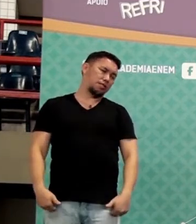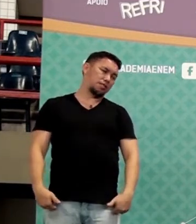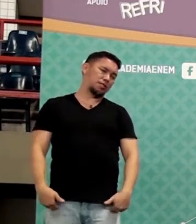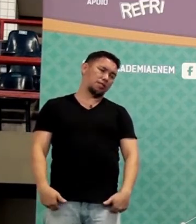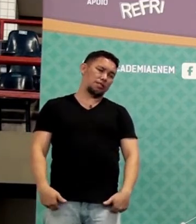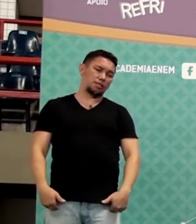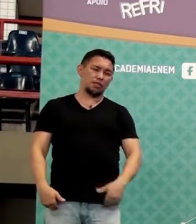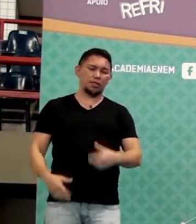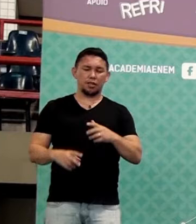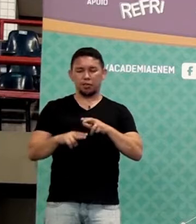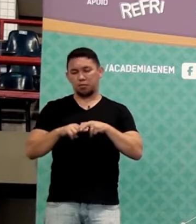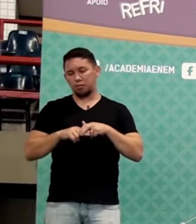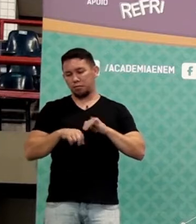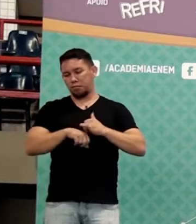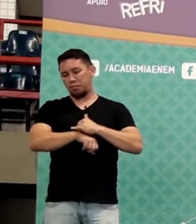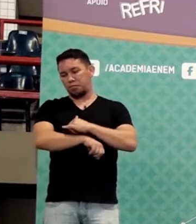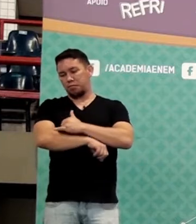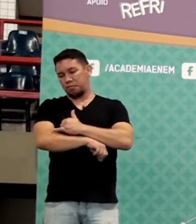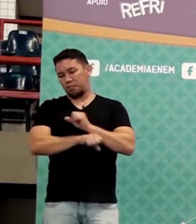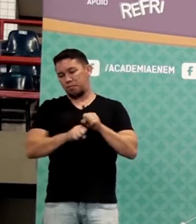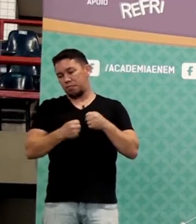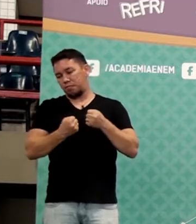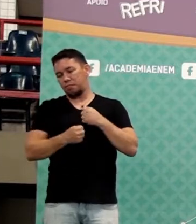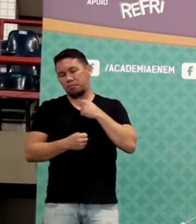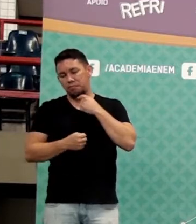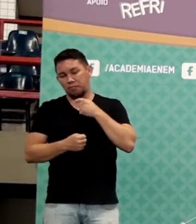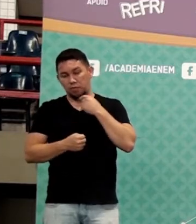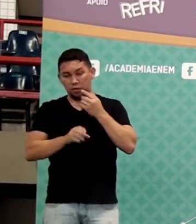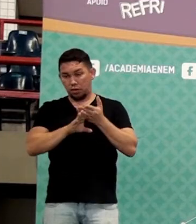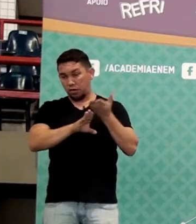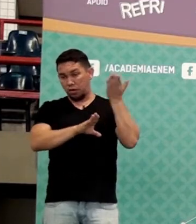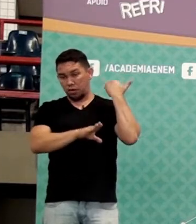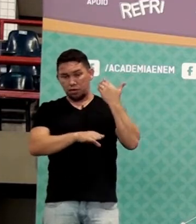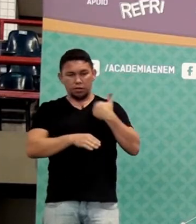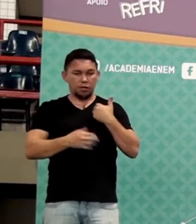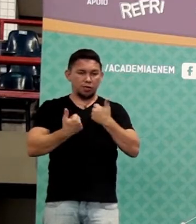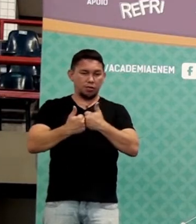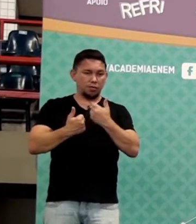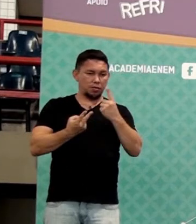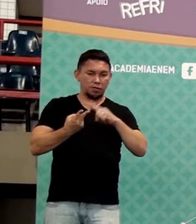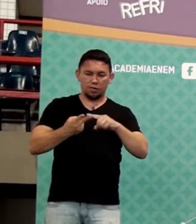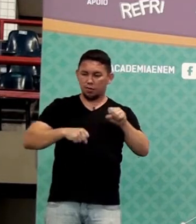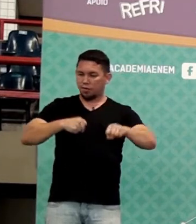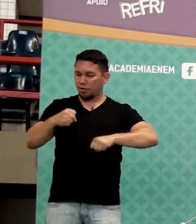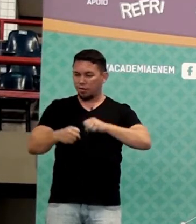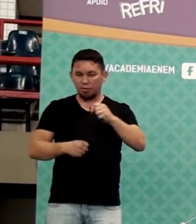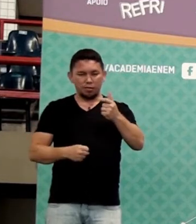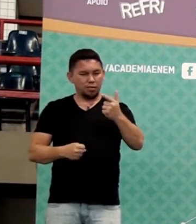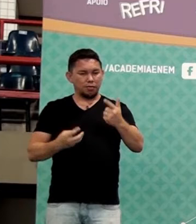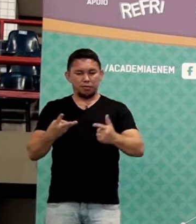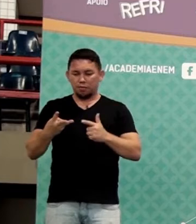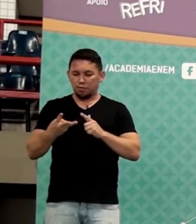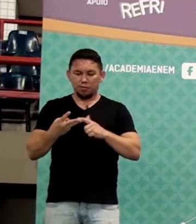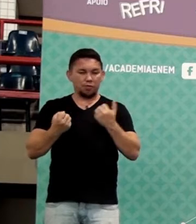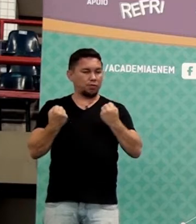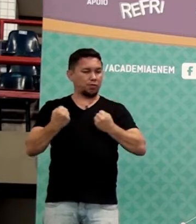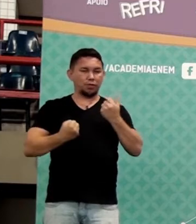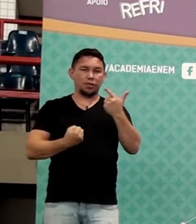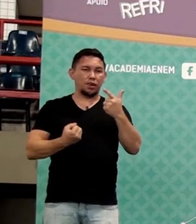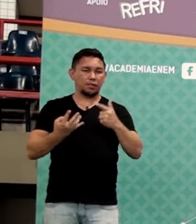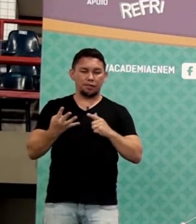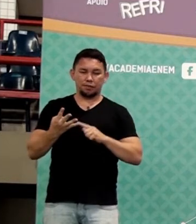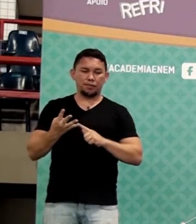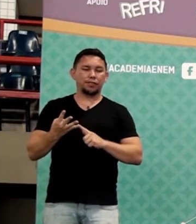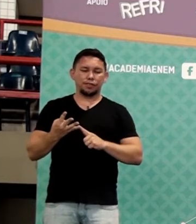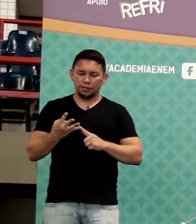isso que a gente engorda, é a lei do menor esforço. Olha, naquele tempo não tinha ônibus, não tinha bicicleta, não tinha carro,